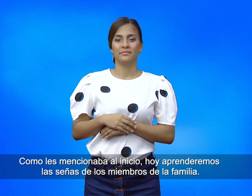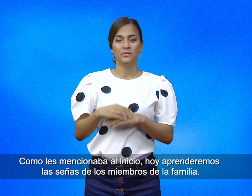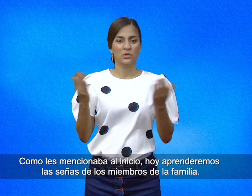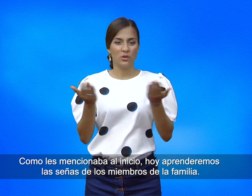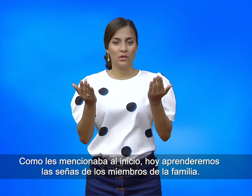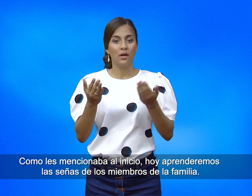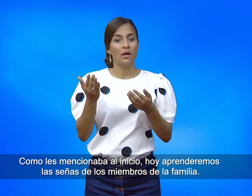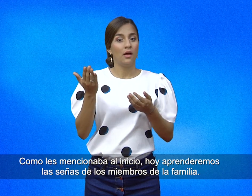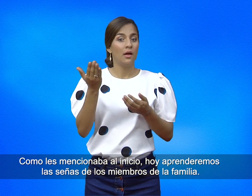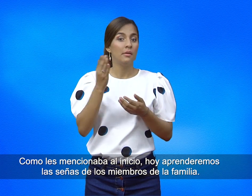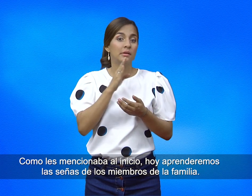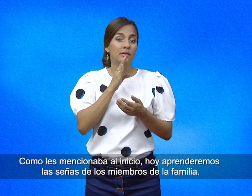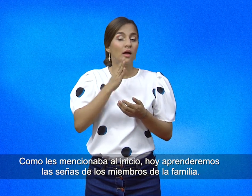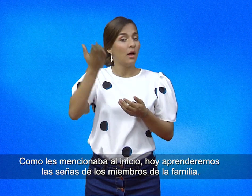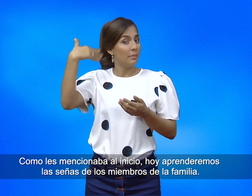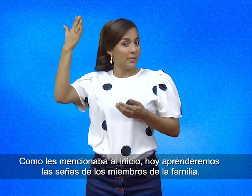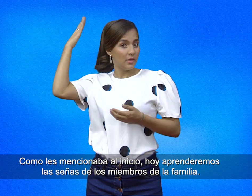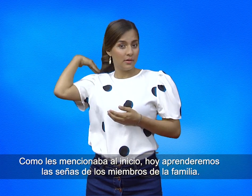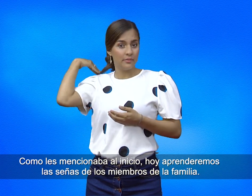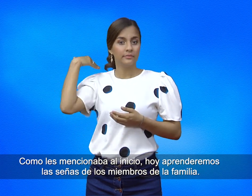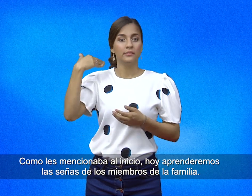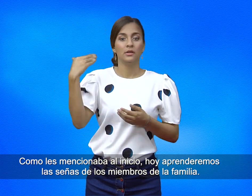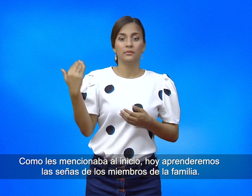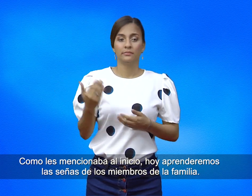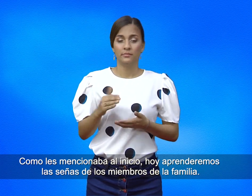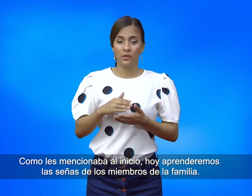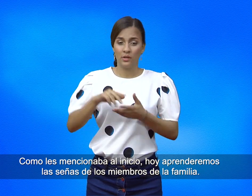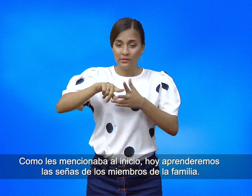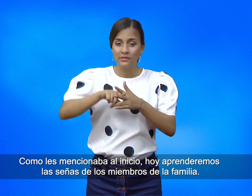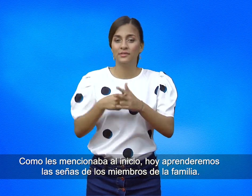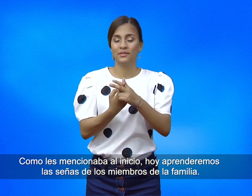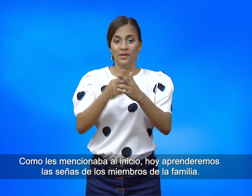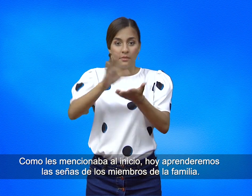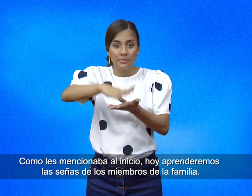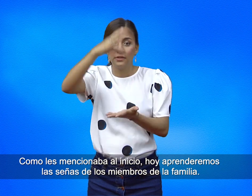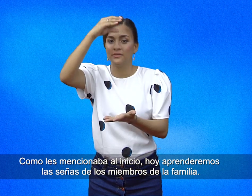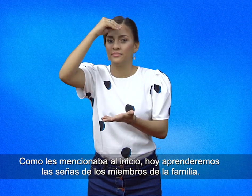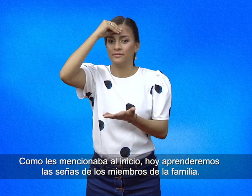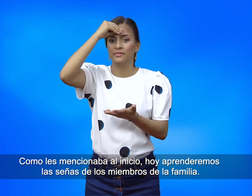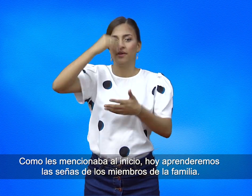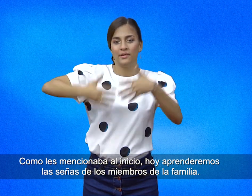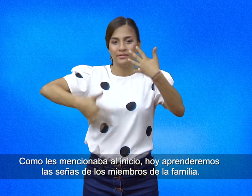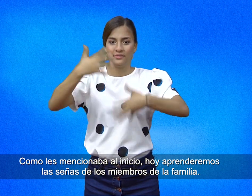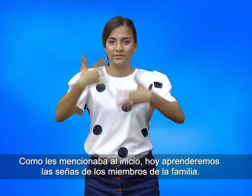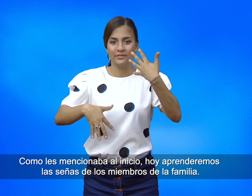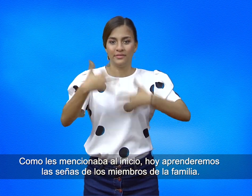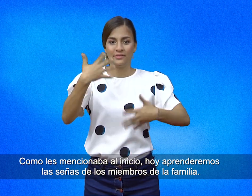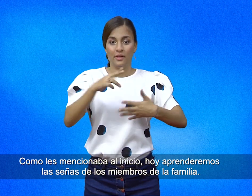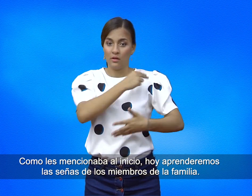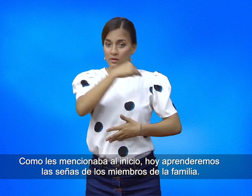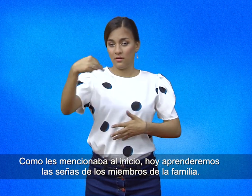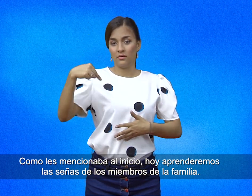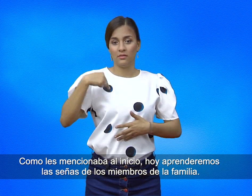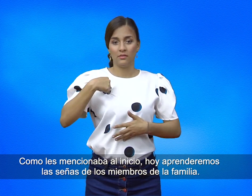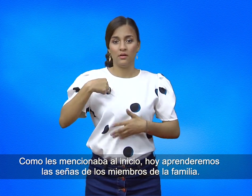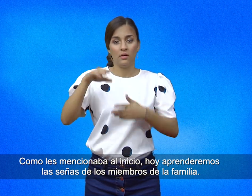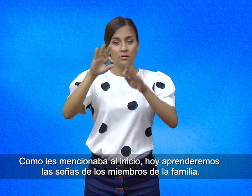Como les mencionaba, al inicio aprenderemos las señas de miembros de la